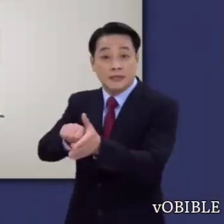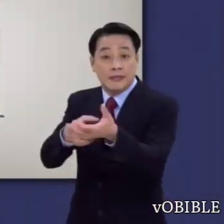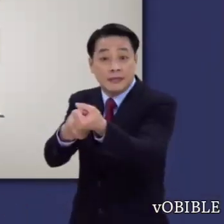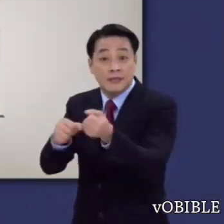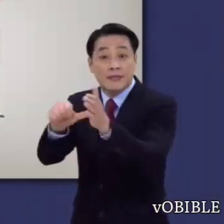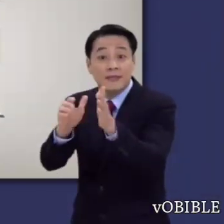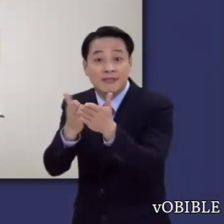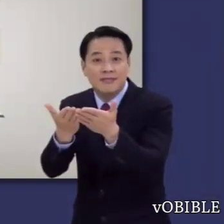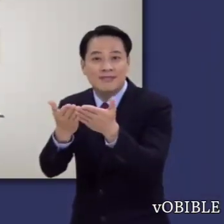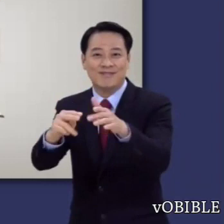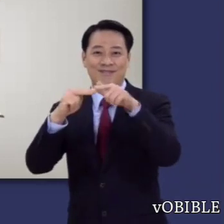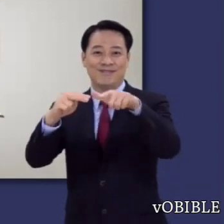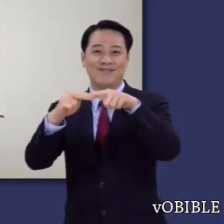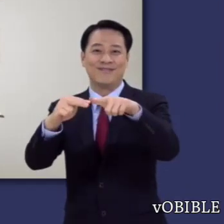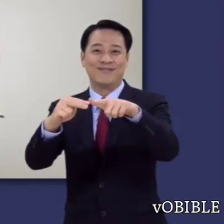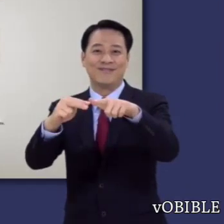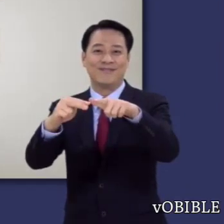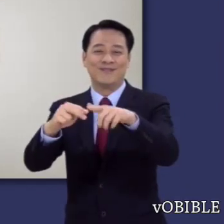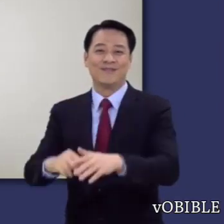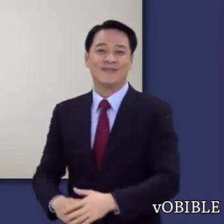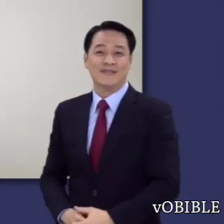加拉太书简介。